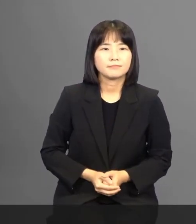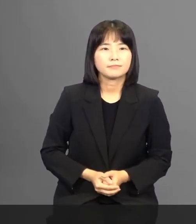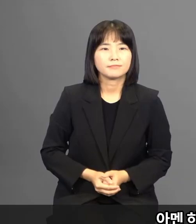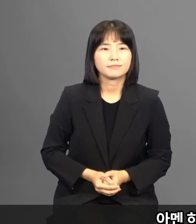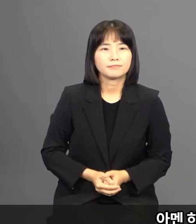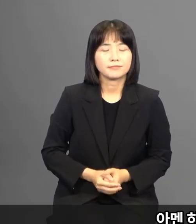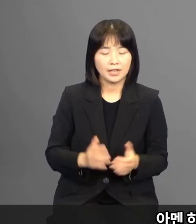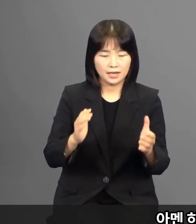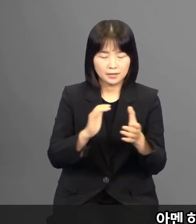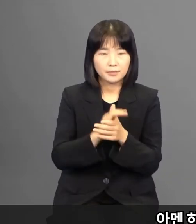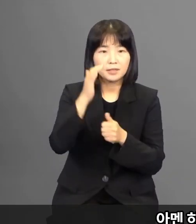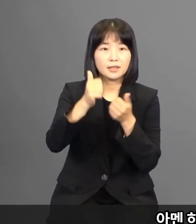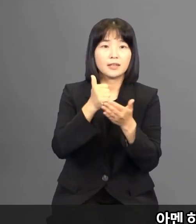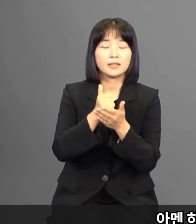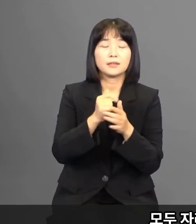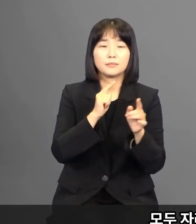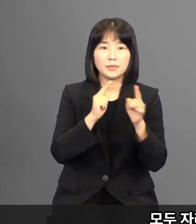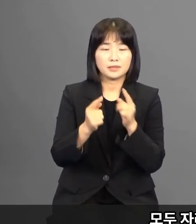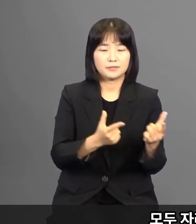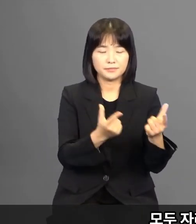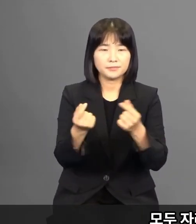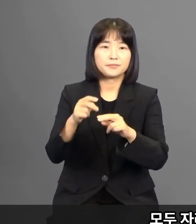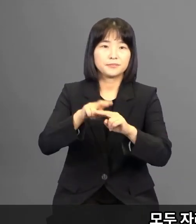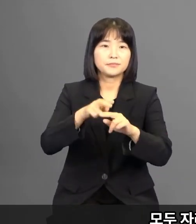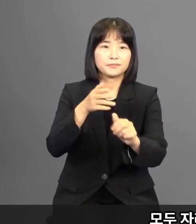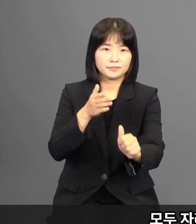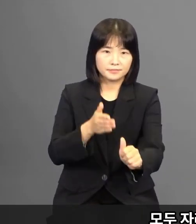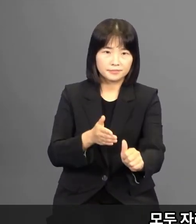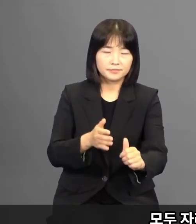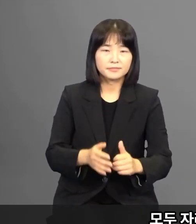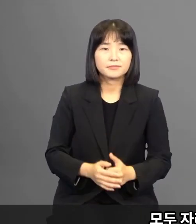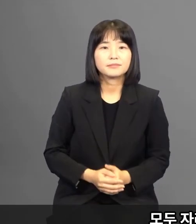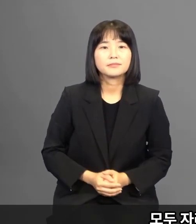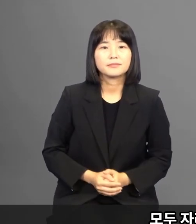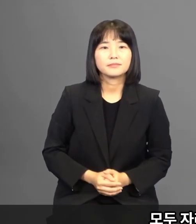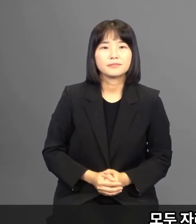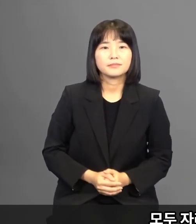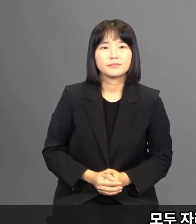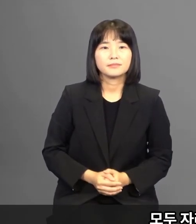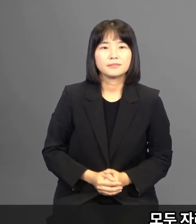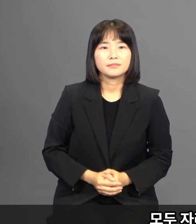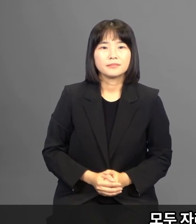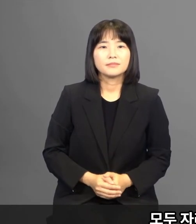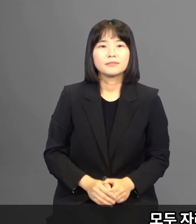결심하였습니다. 아멘. 하나님의 말씀입니다. 모두 자리에 앉으시겠습니다.